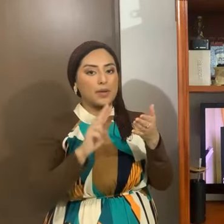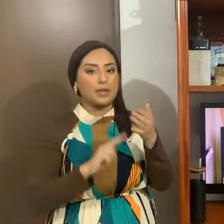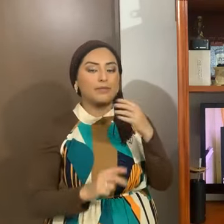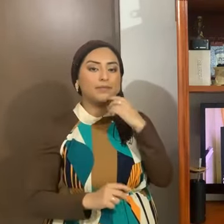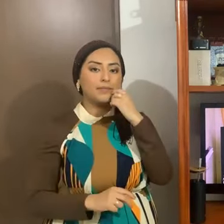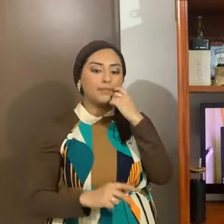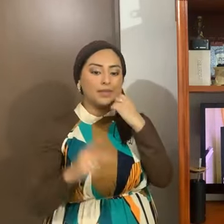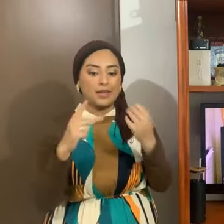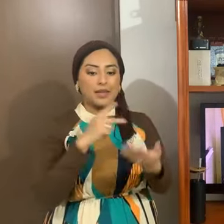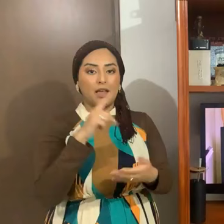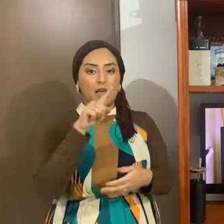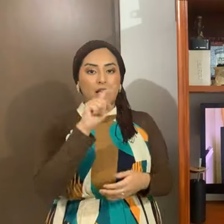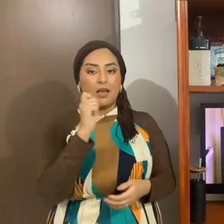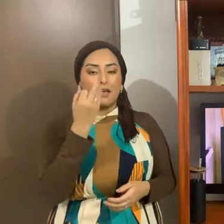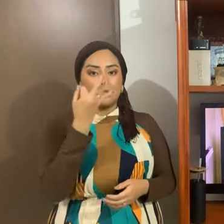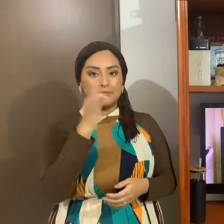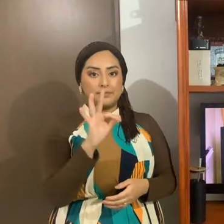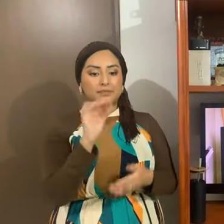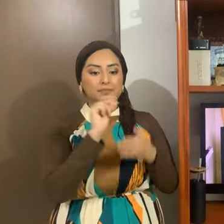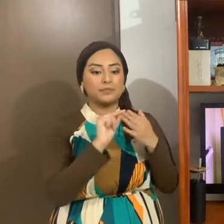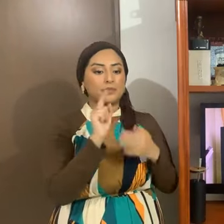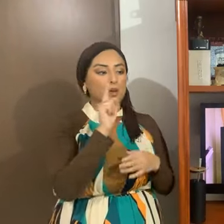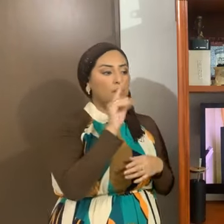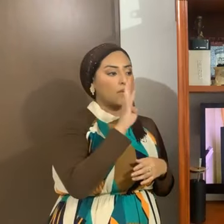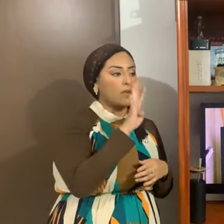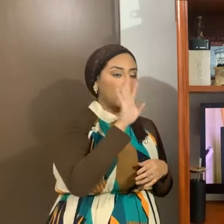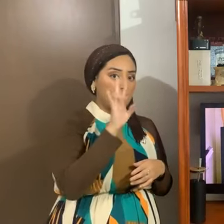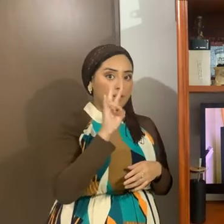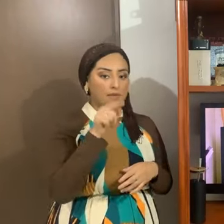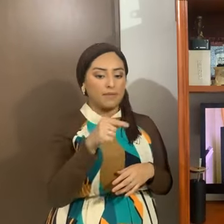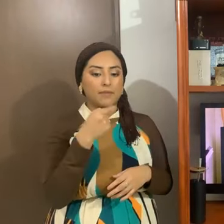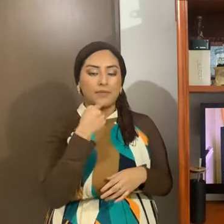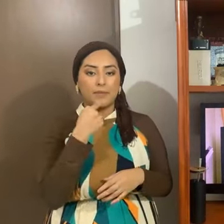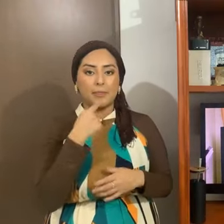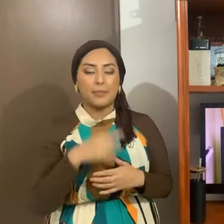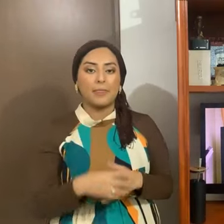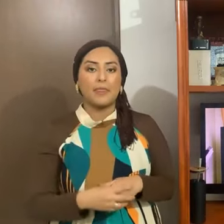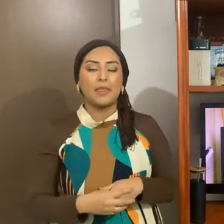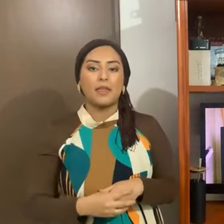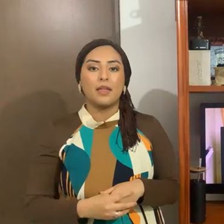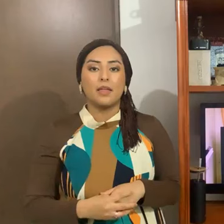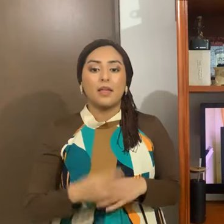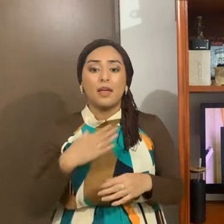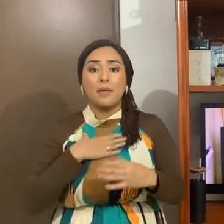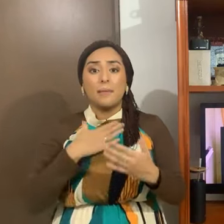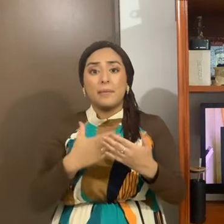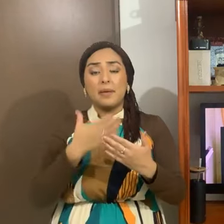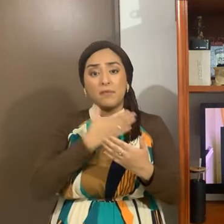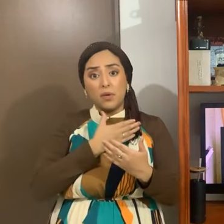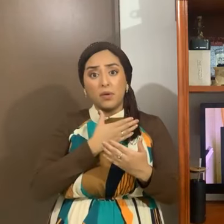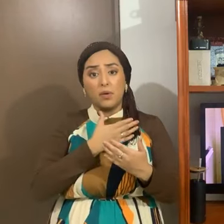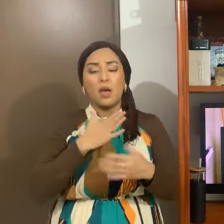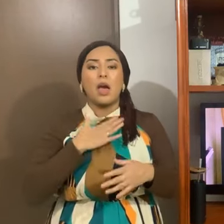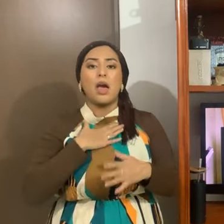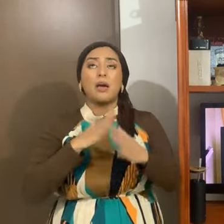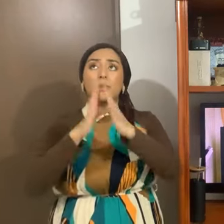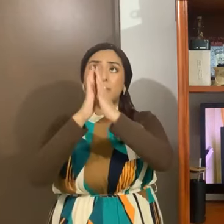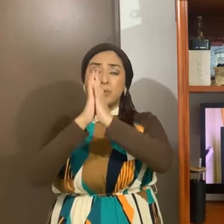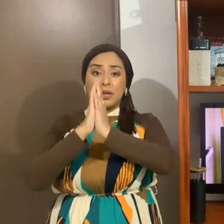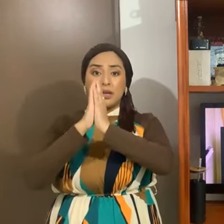Bueno, Salmo 119, verso 147. Dice, me anticipé al alba y